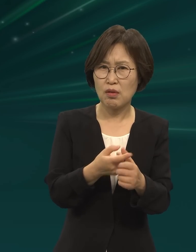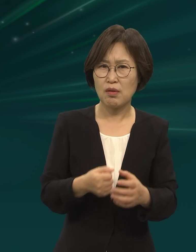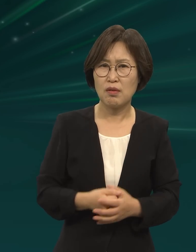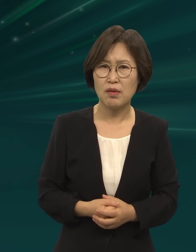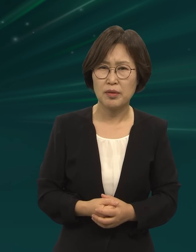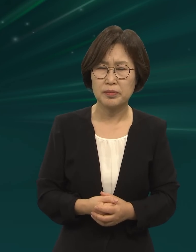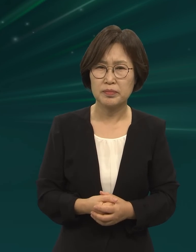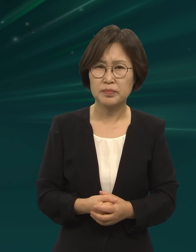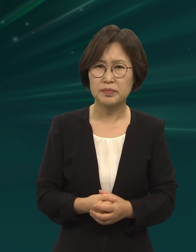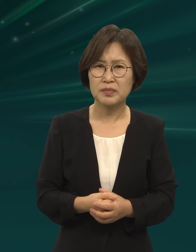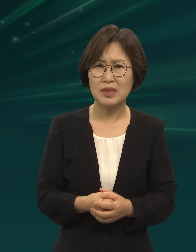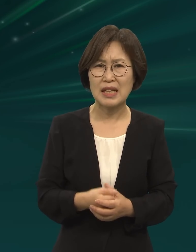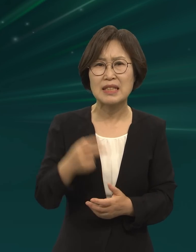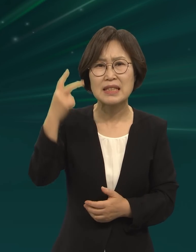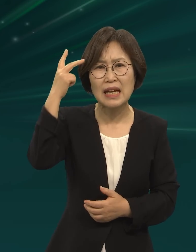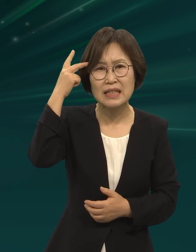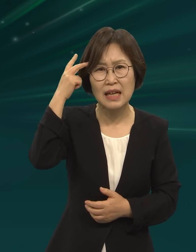그런